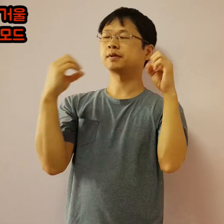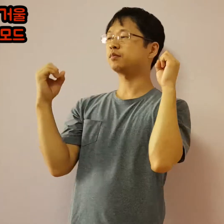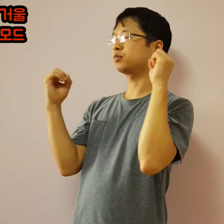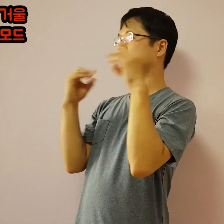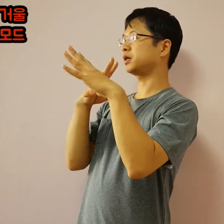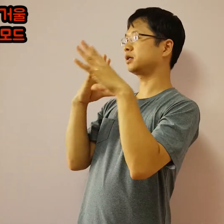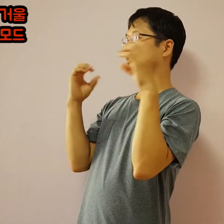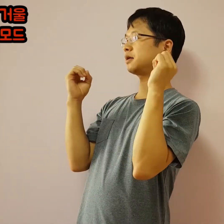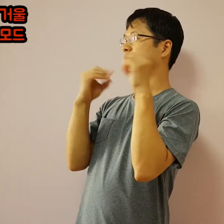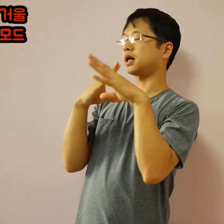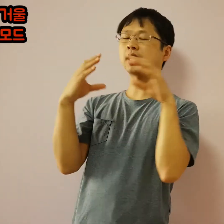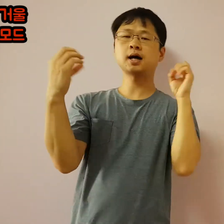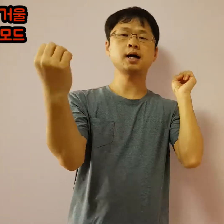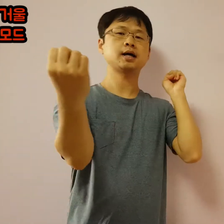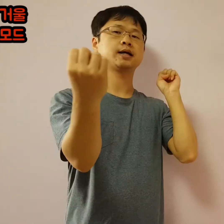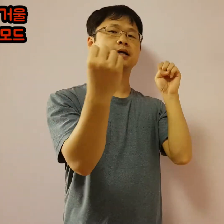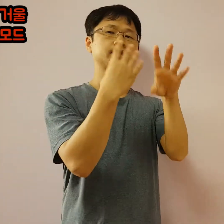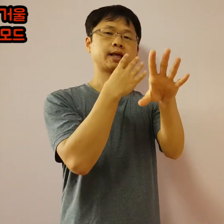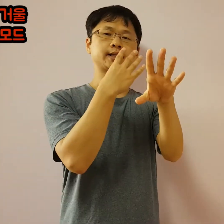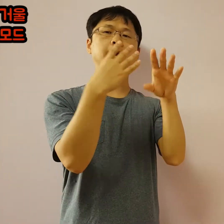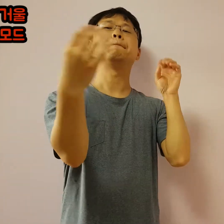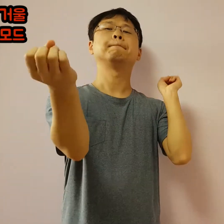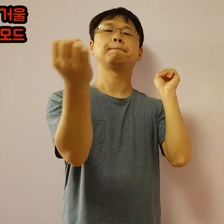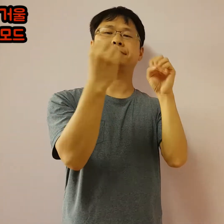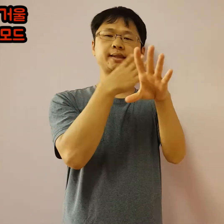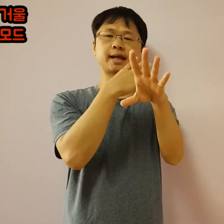옆으로 보면 이렇게 됩니다. 대답.